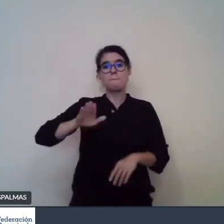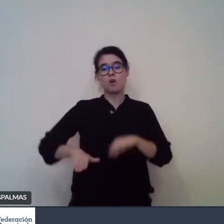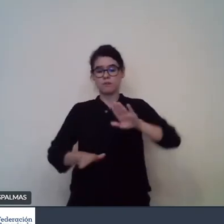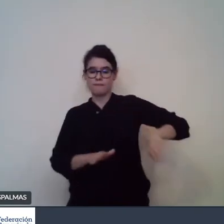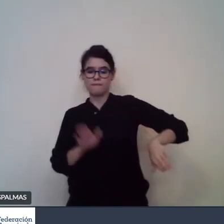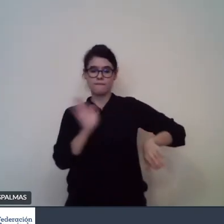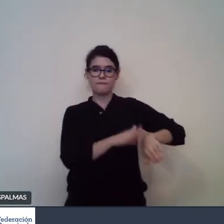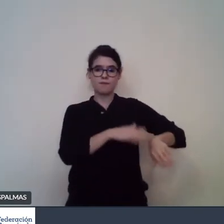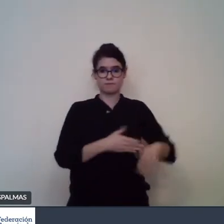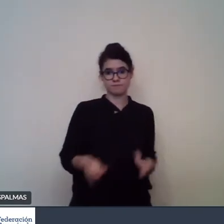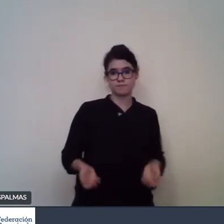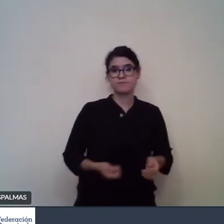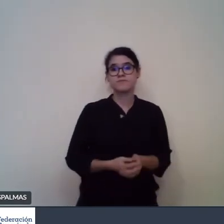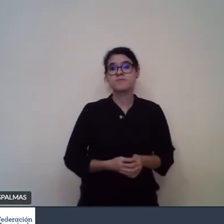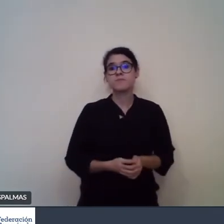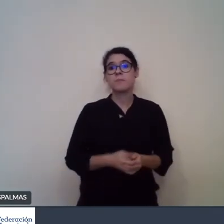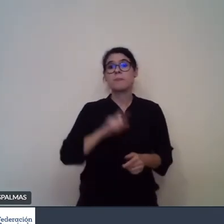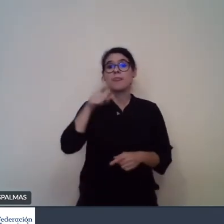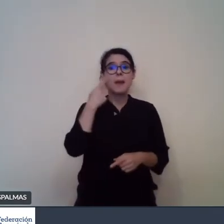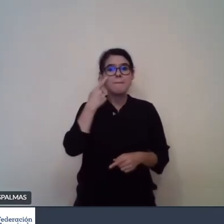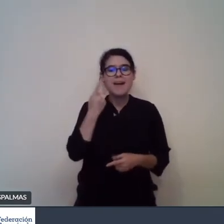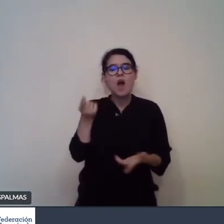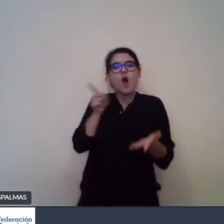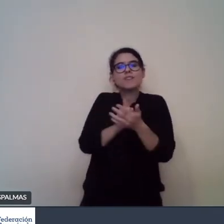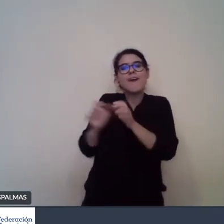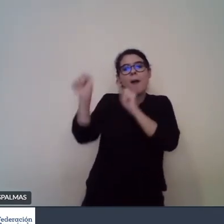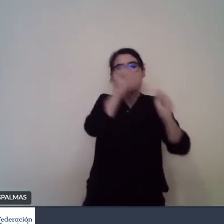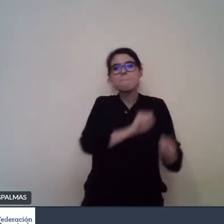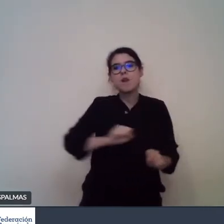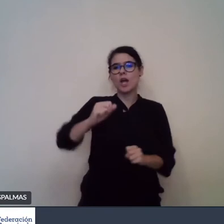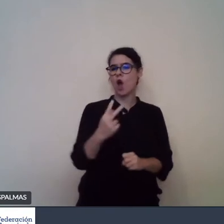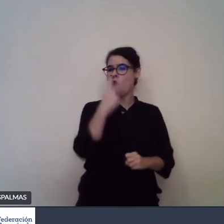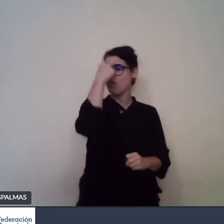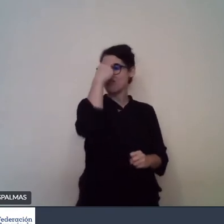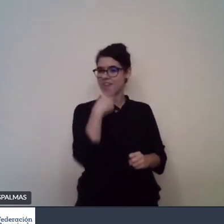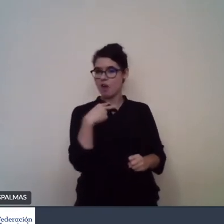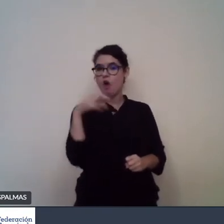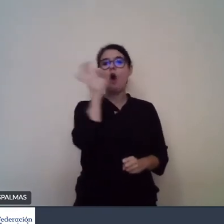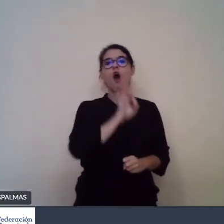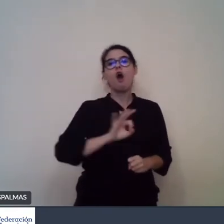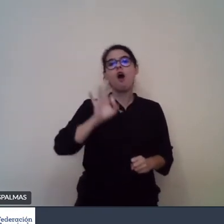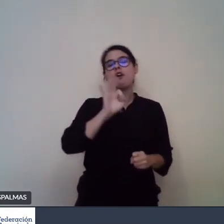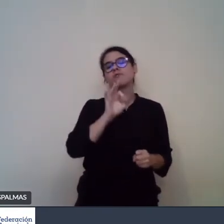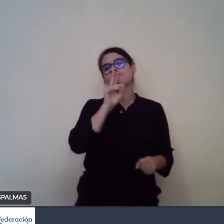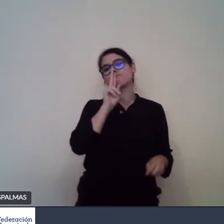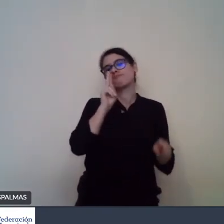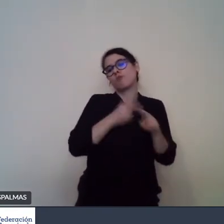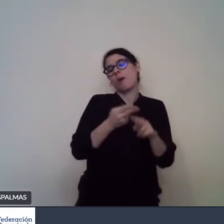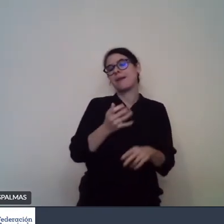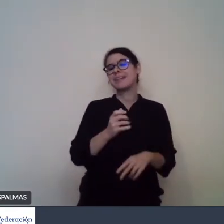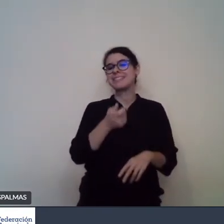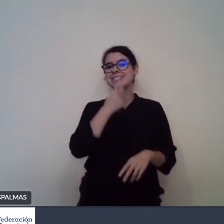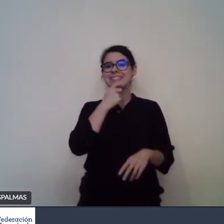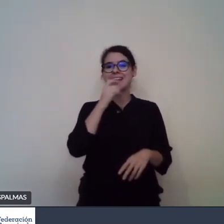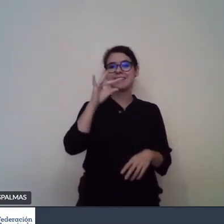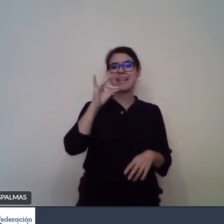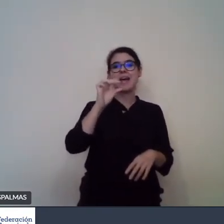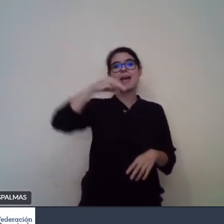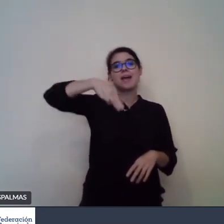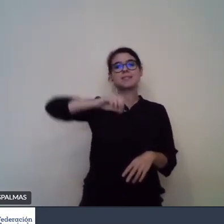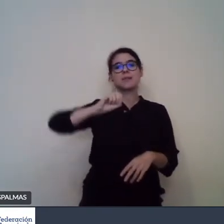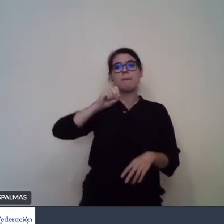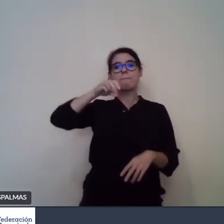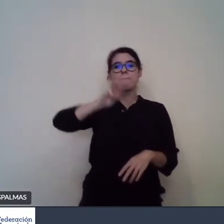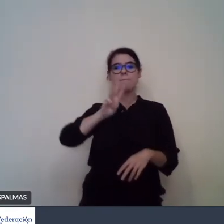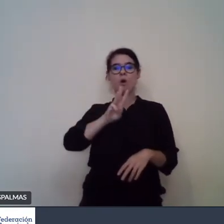penetración y de nuevo tenemos este tipo de bloqueo ciego o bueno, en inglés se le llama roadblock, que es como una especie